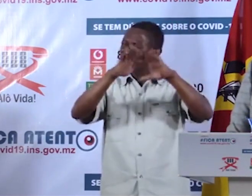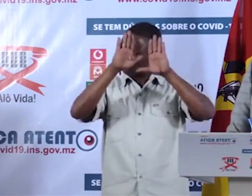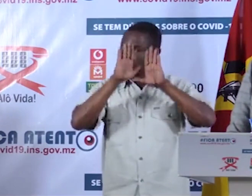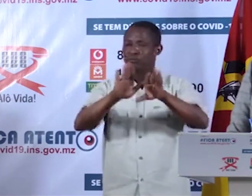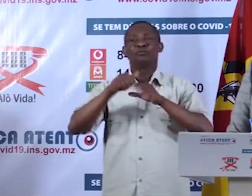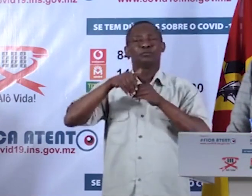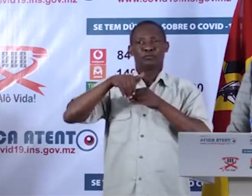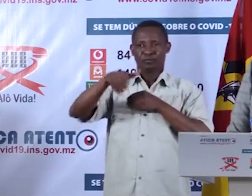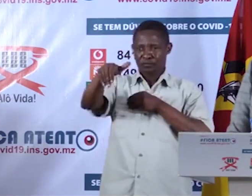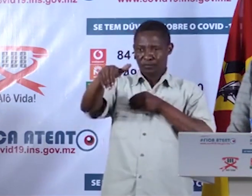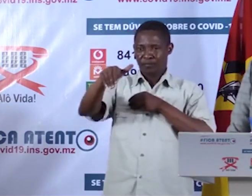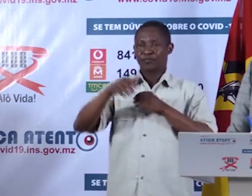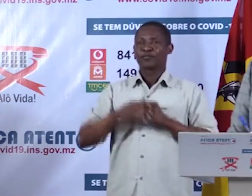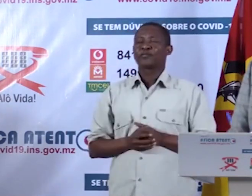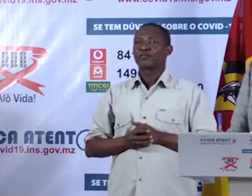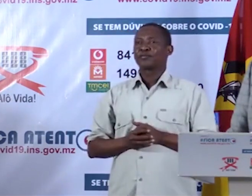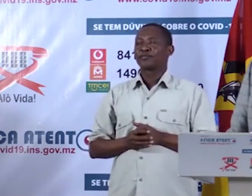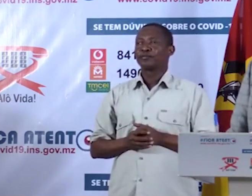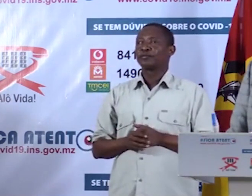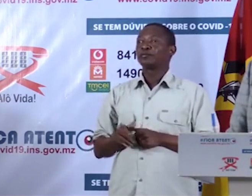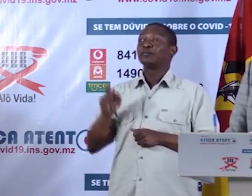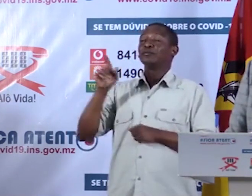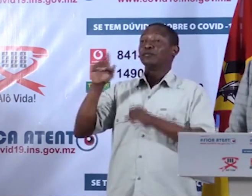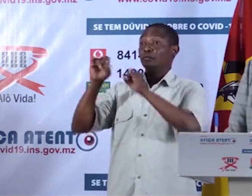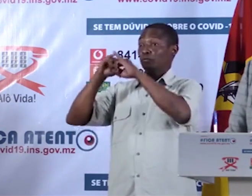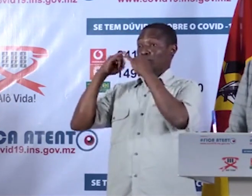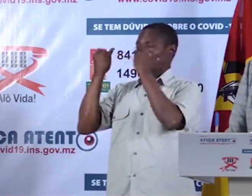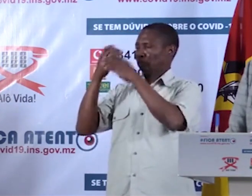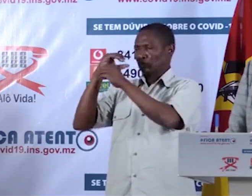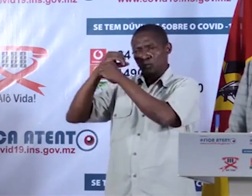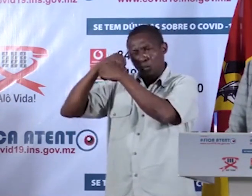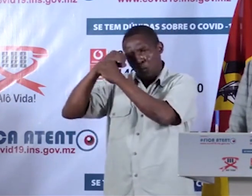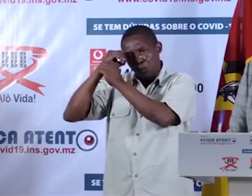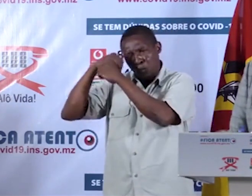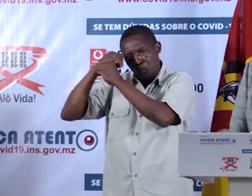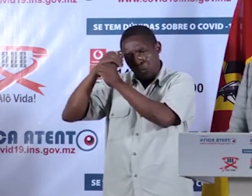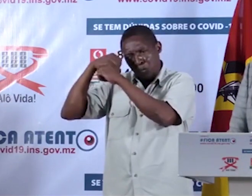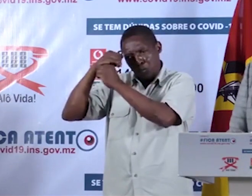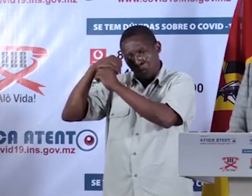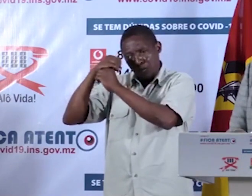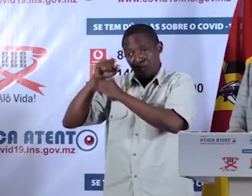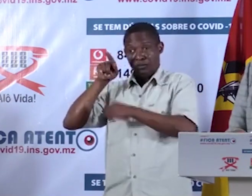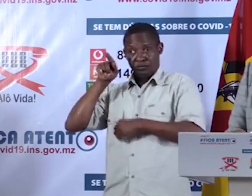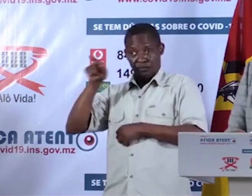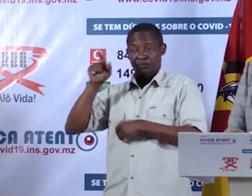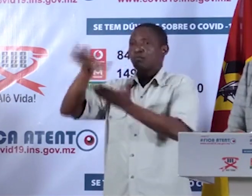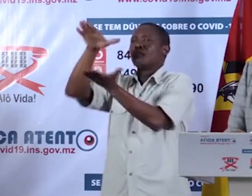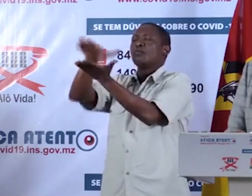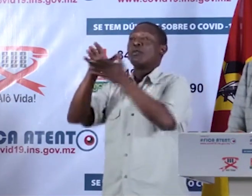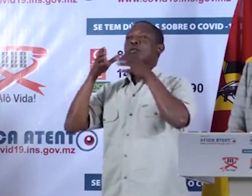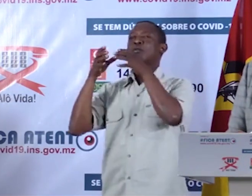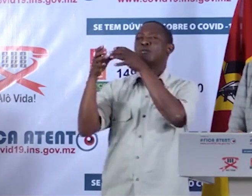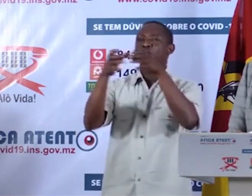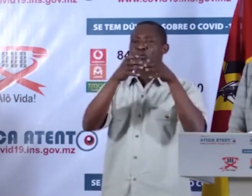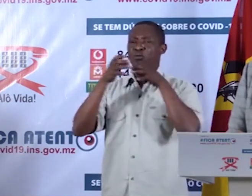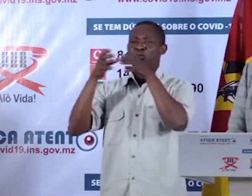Informação do Laboratório de Referência Nacional do Instituto Nacional de Saúde, em Marraquene,